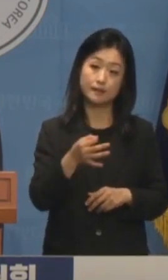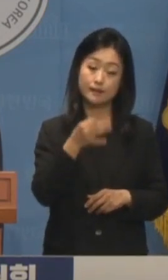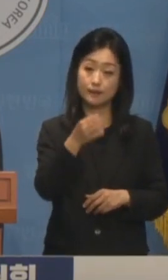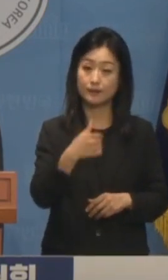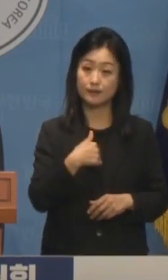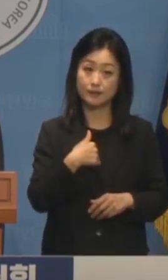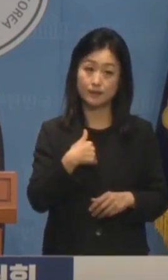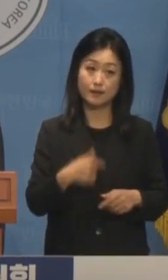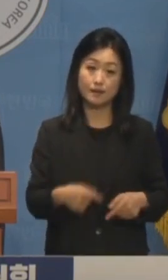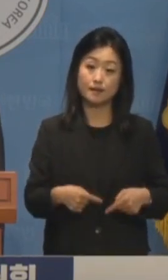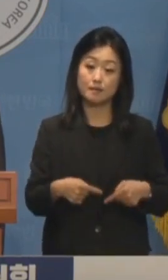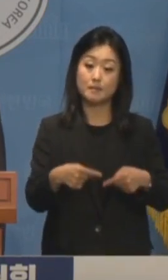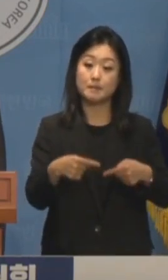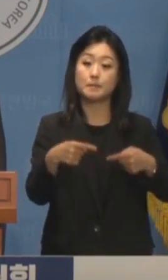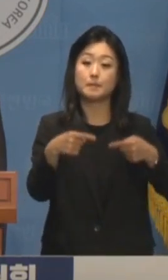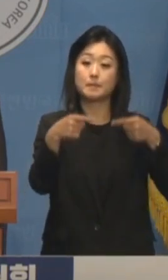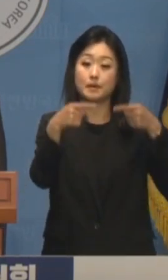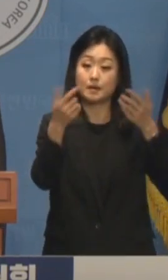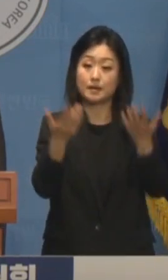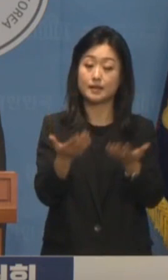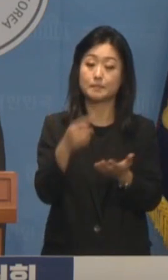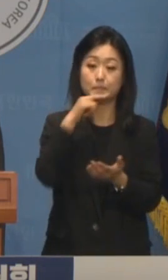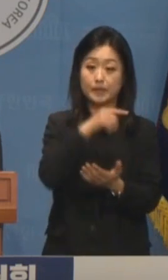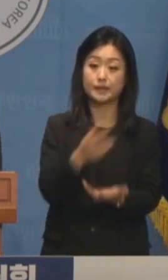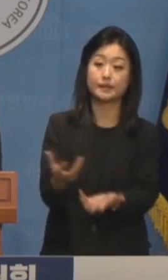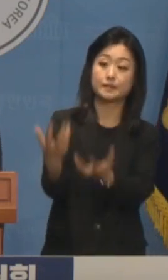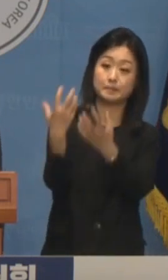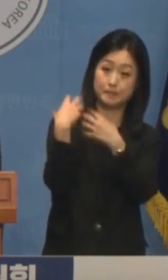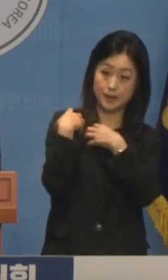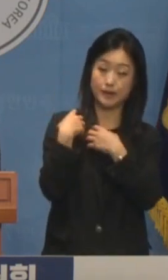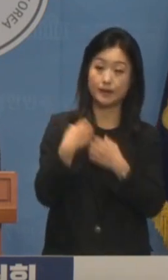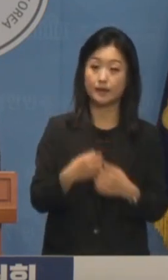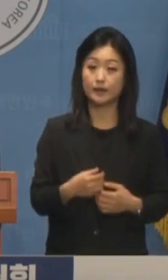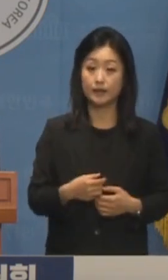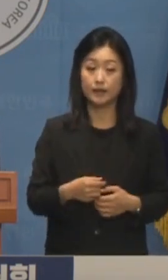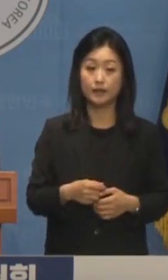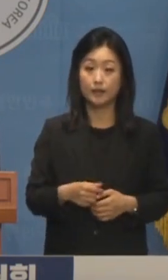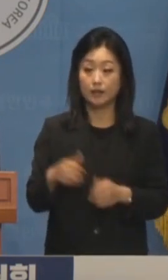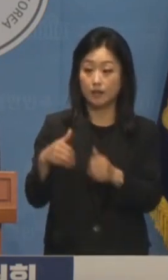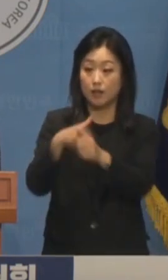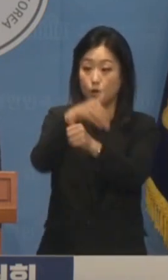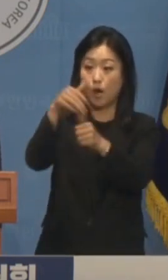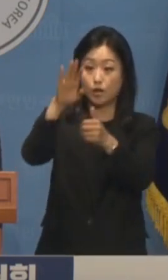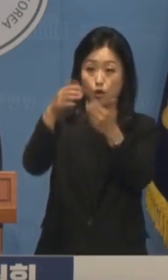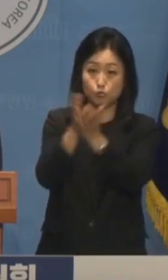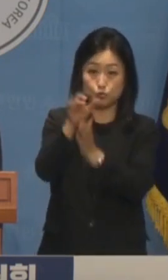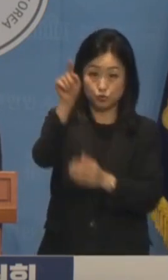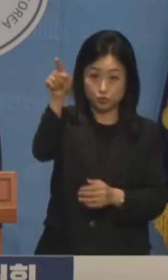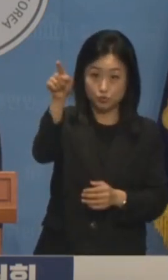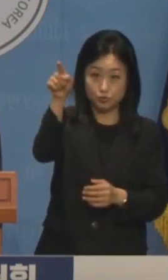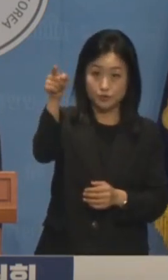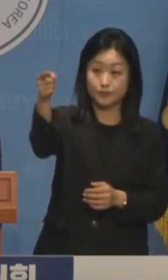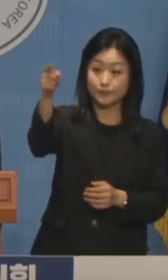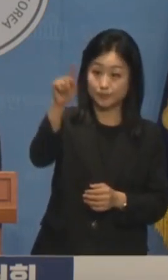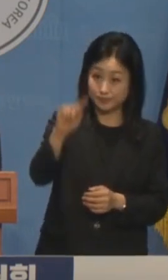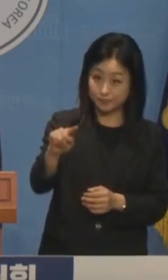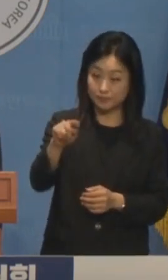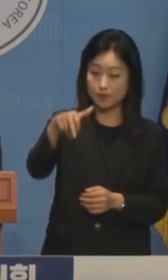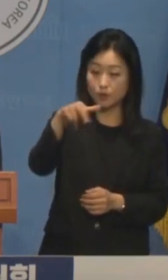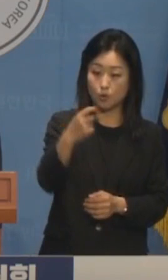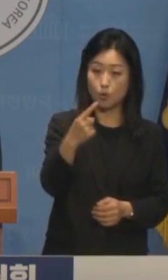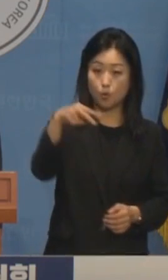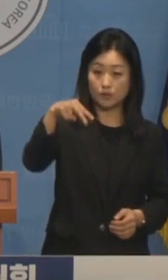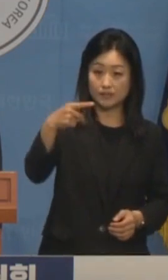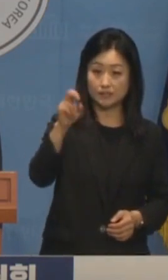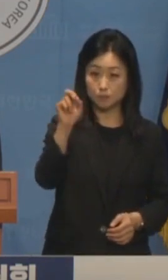비용은 저희가 다 떠안게 됐습니다. 제일 상단에 환경부가 있었고 그 산하단체인 코스모가 그